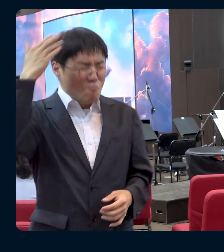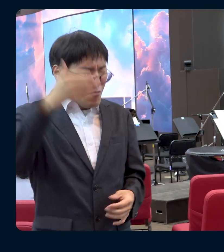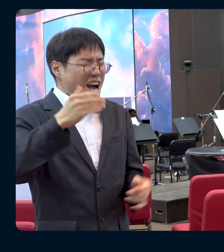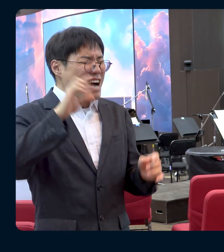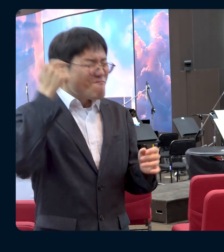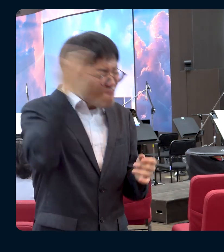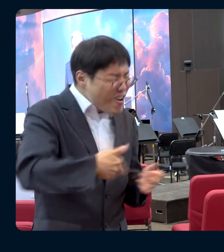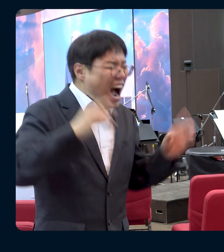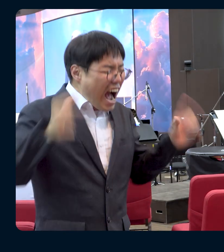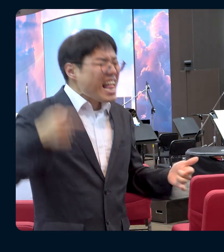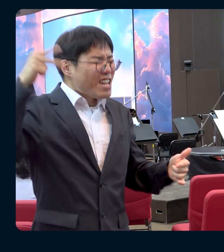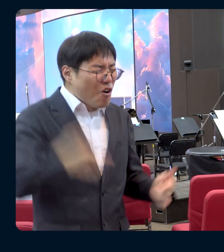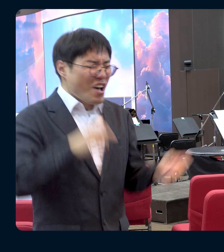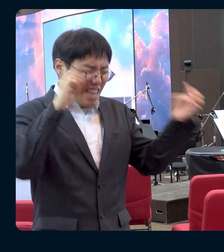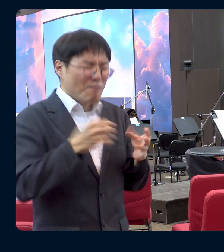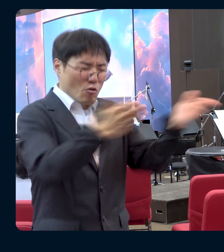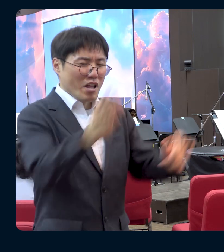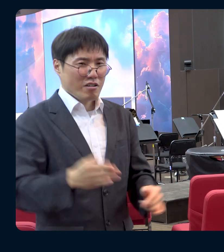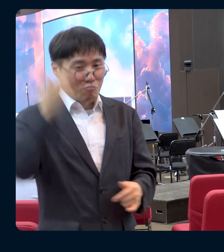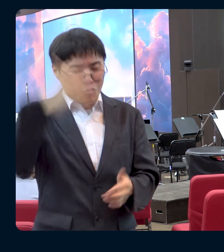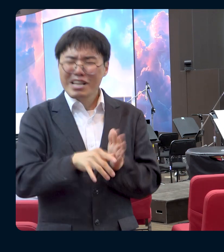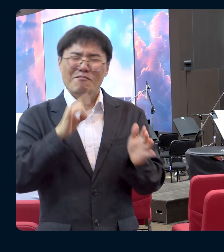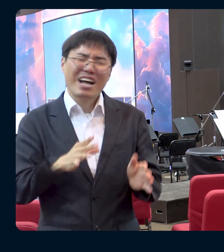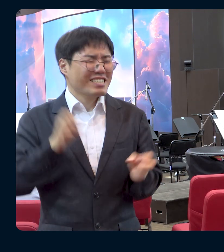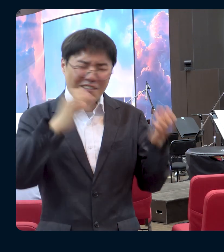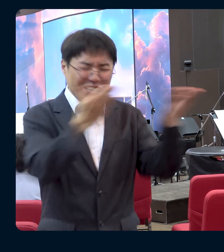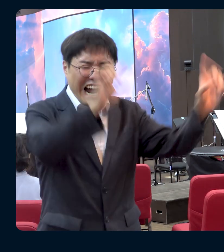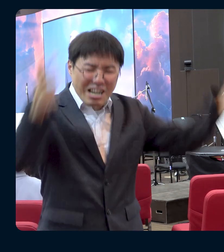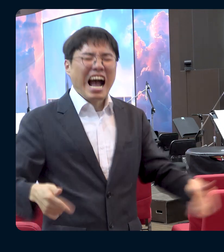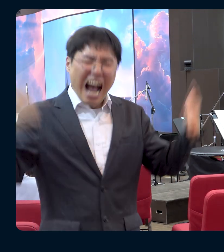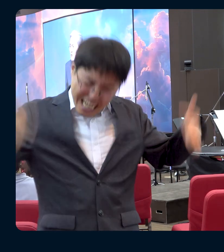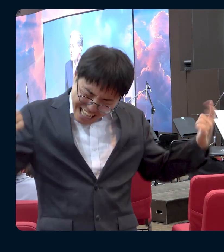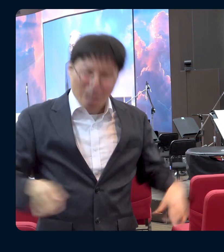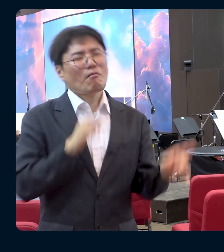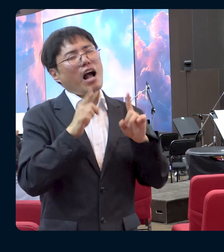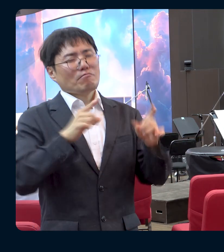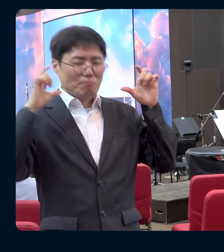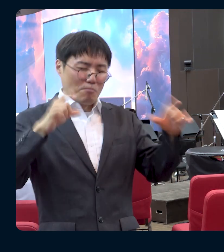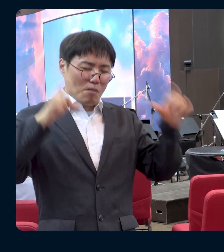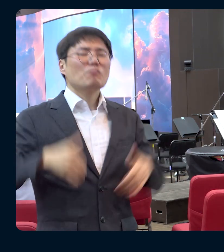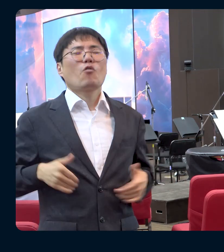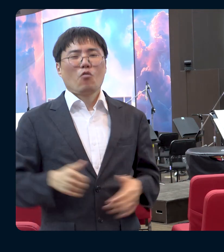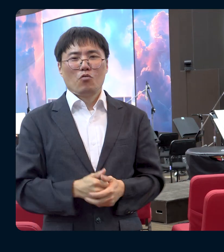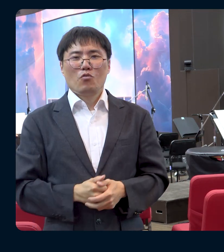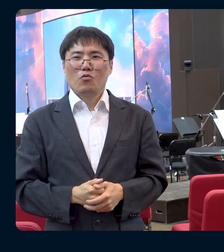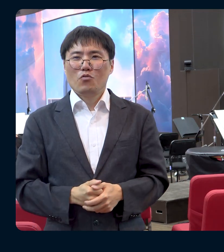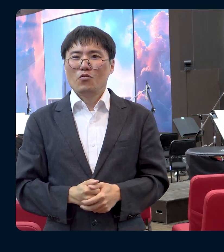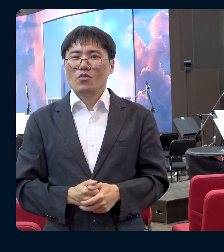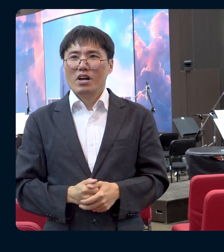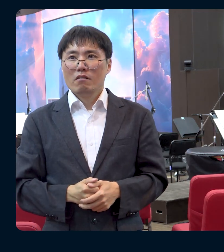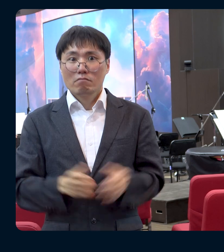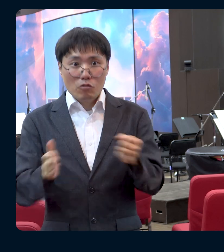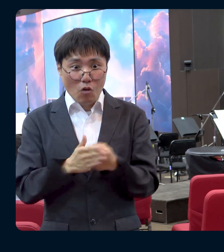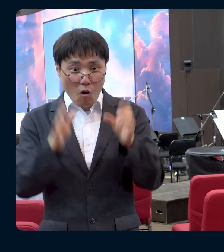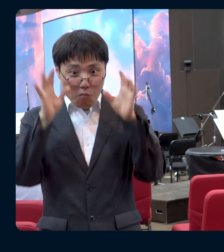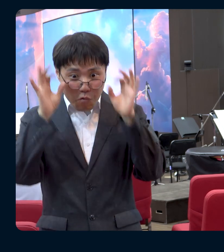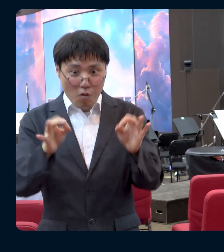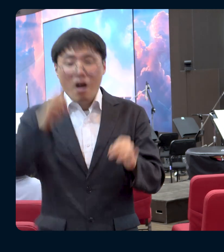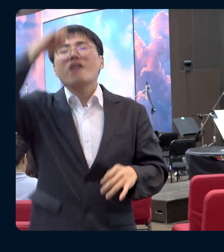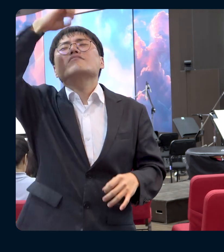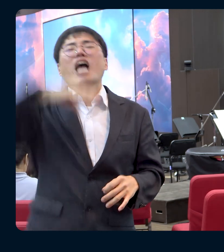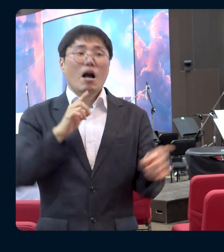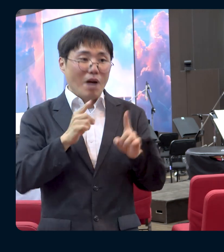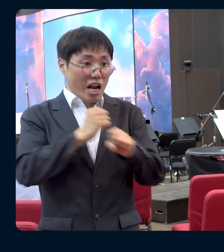안 물어봐도 말해야 돼요. 물어볼 때만 말하는 게 아니에요. 안 물어봐도 말해야 돼요. 그래서 말씀해